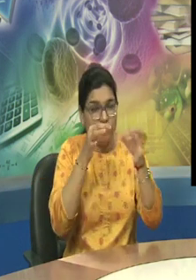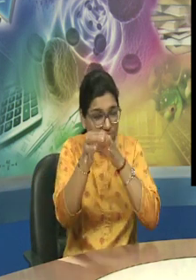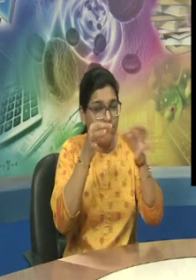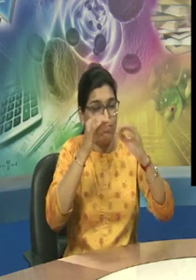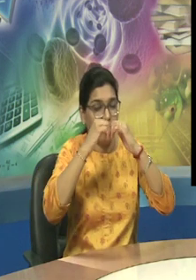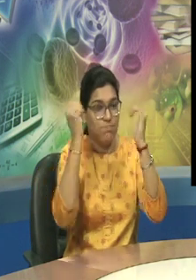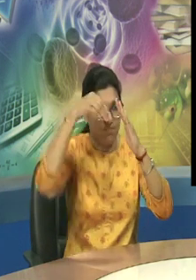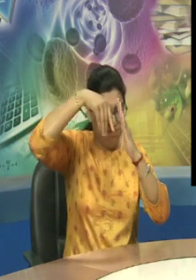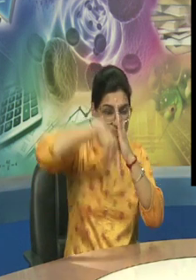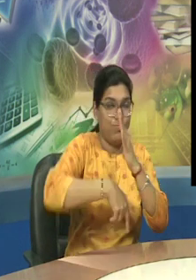टिप्पणियां